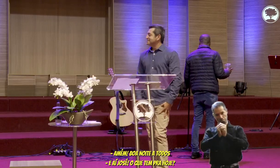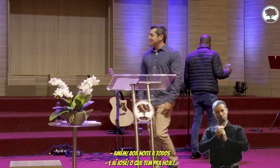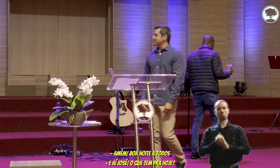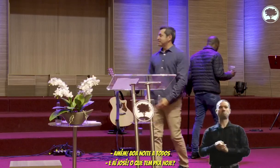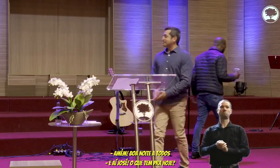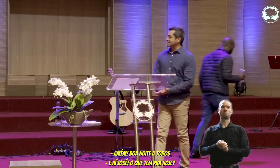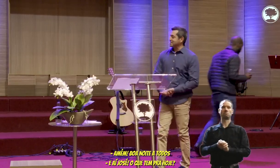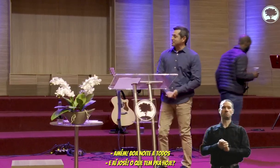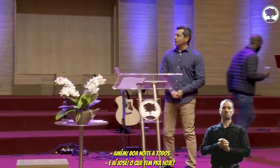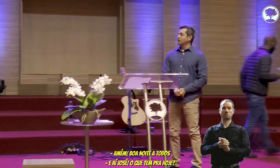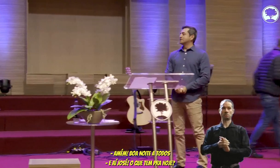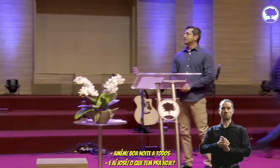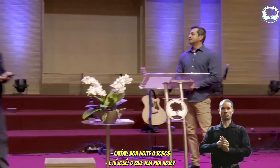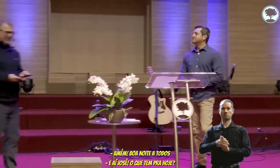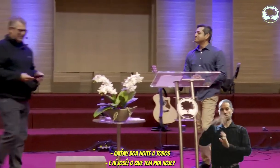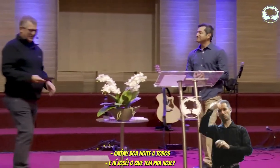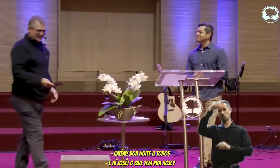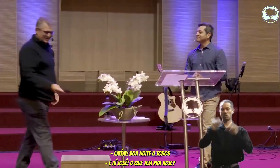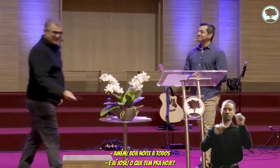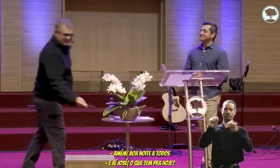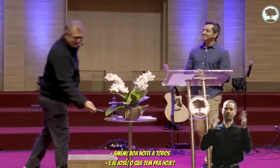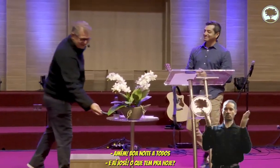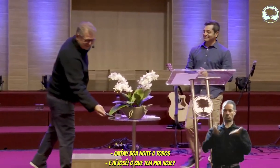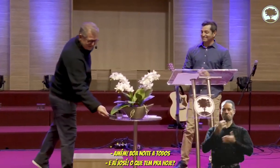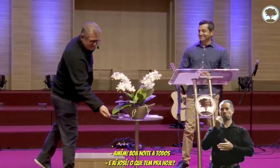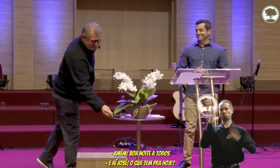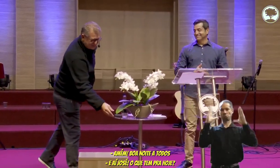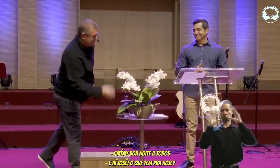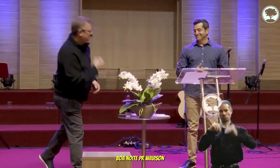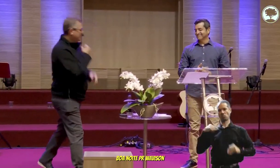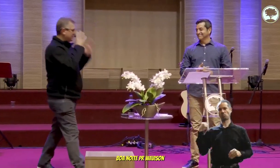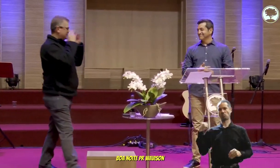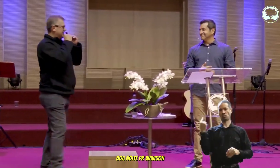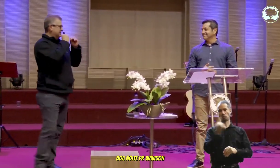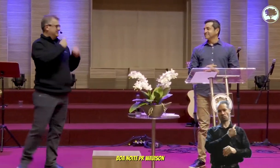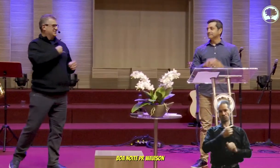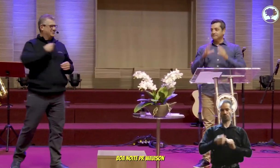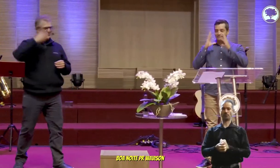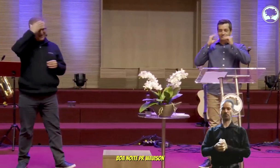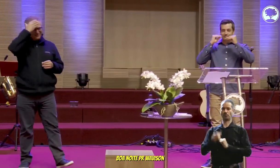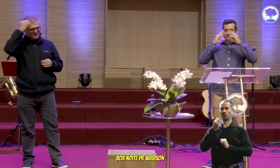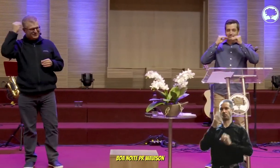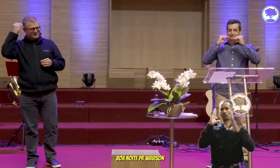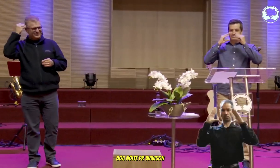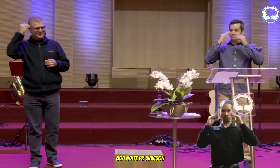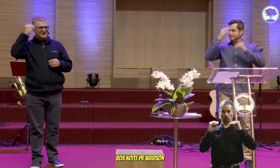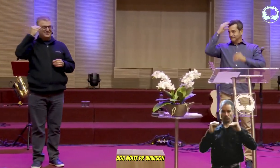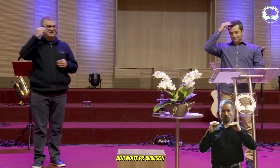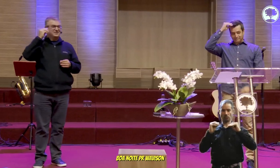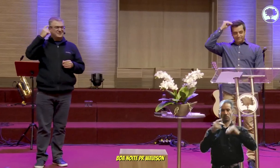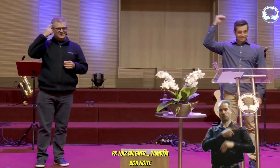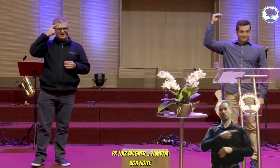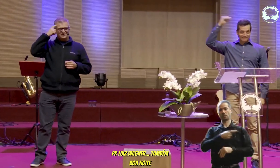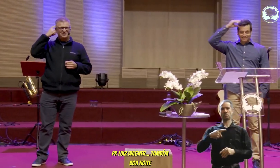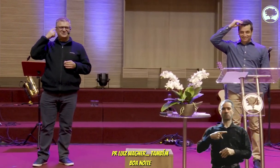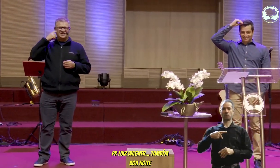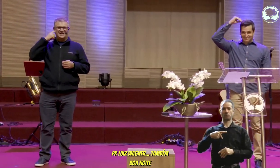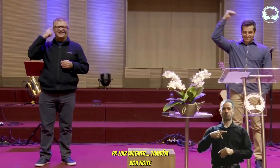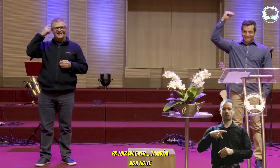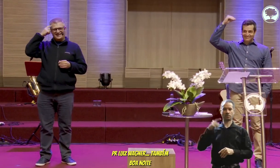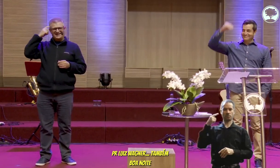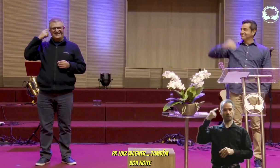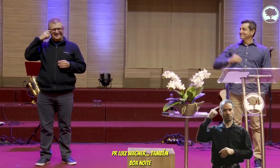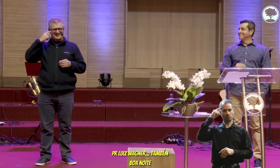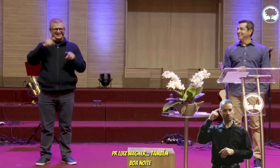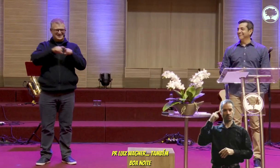E aí José, o que é que tem pra hoje? Boa noite a todos, boa noite, pastor Wabson, pastor Luiz